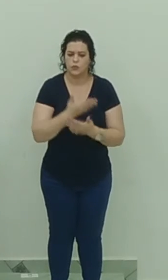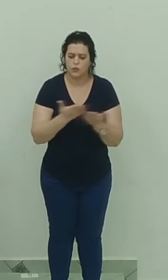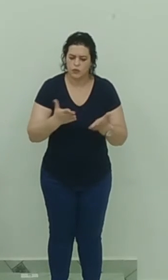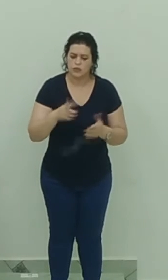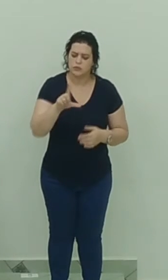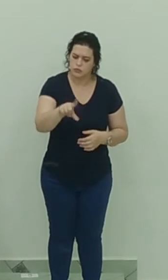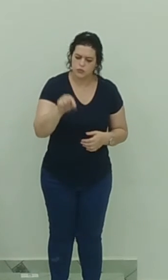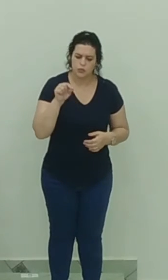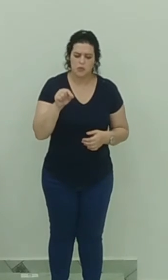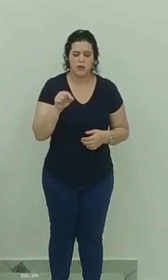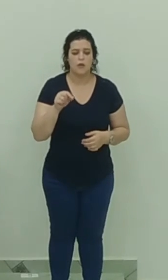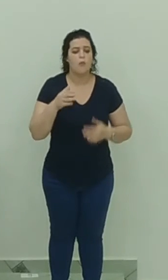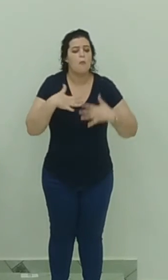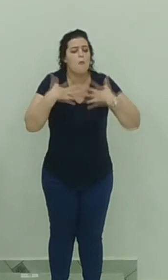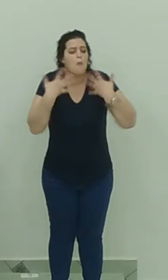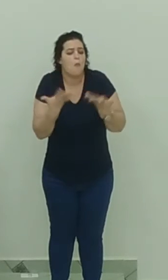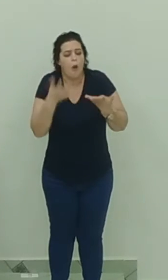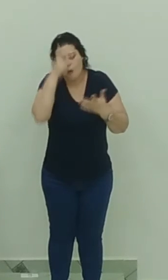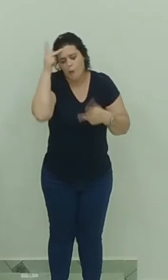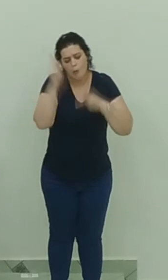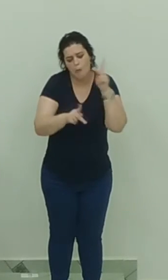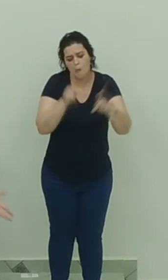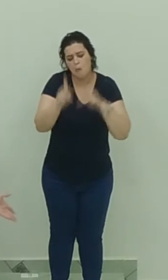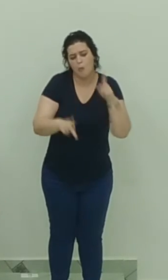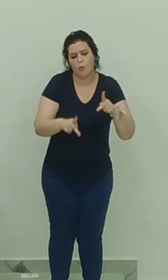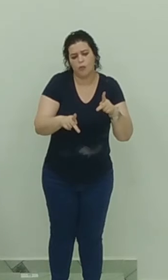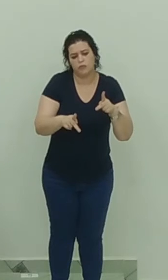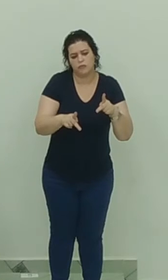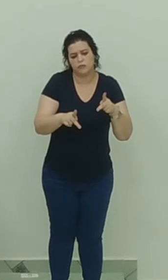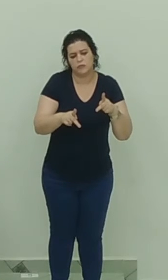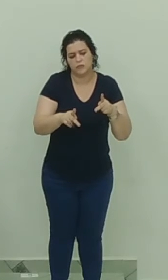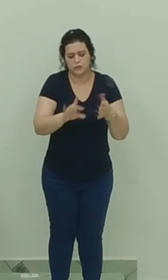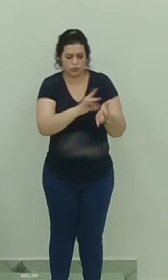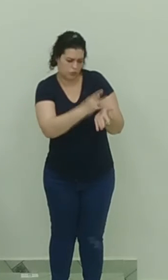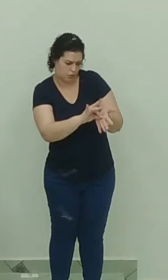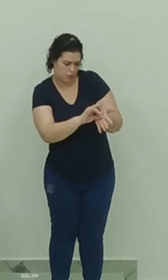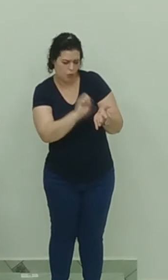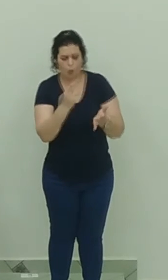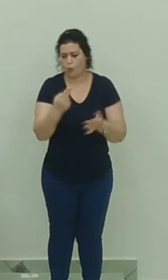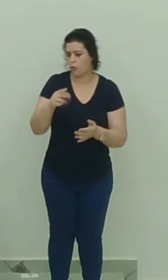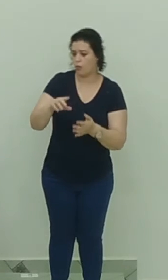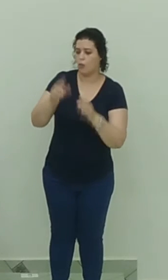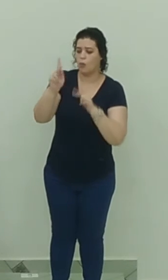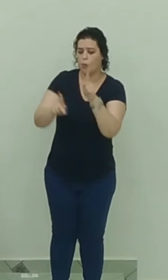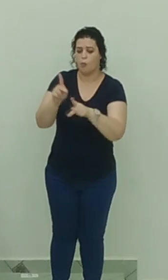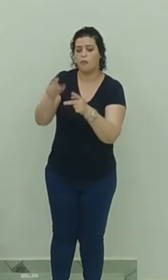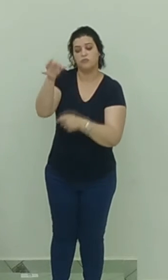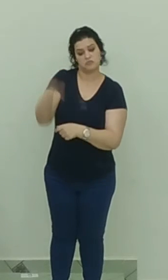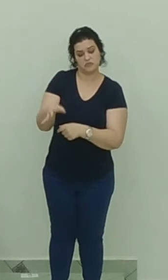ferezeus, porque eu e a minha casa serviremos ao Senhor. A vida da gente é